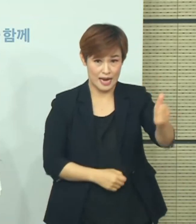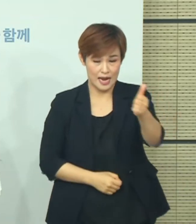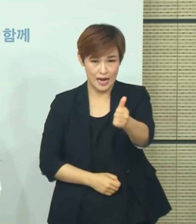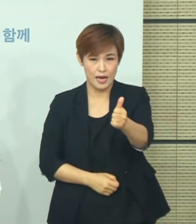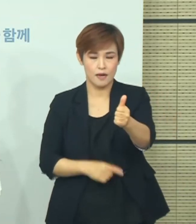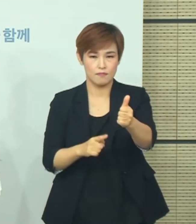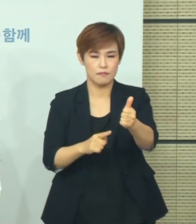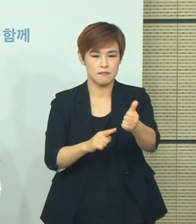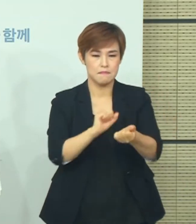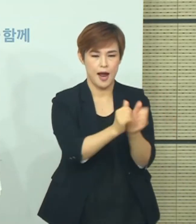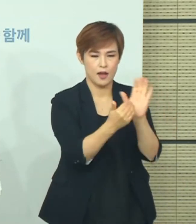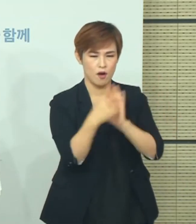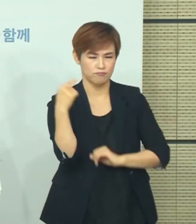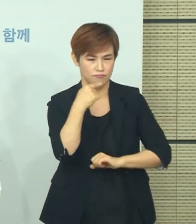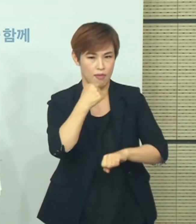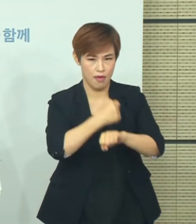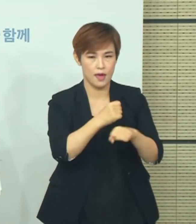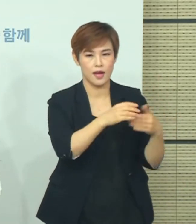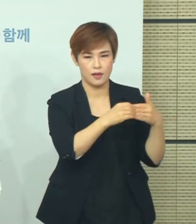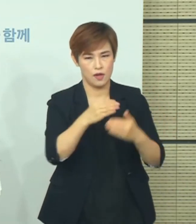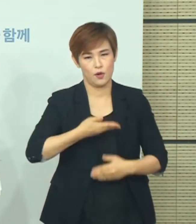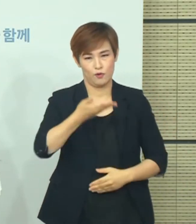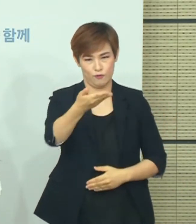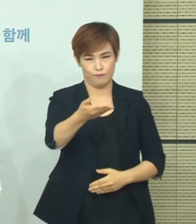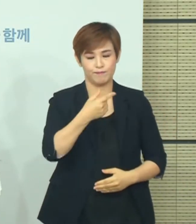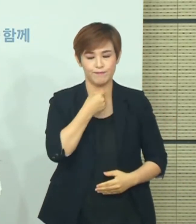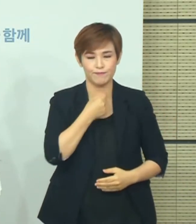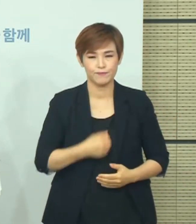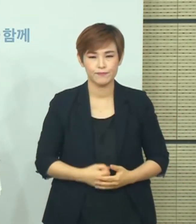수 있는 가이드라인을 제시하고자 합니다.